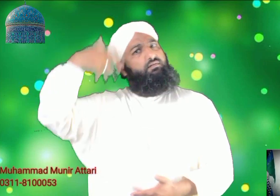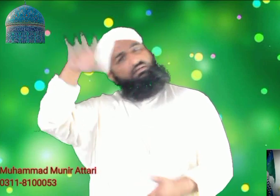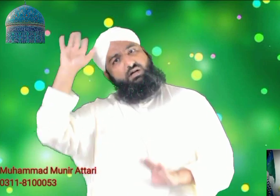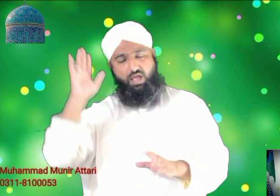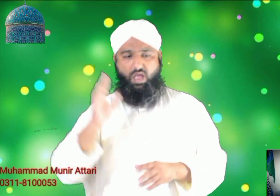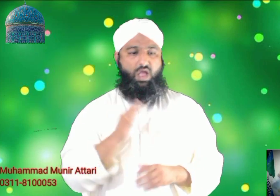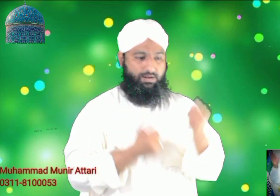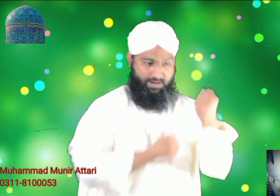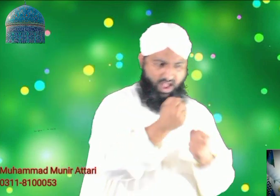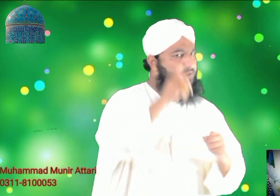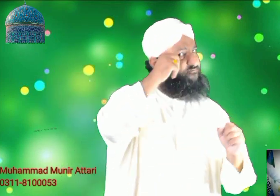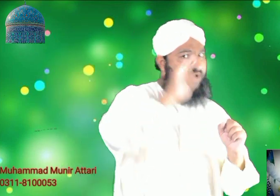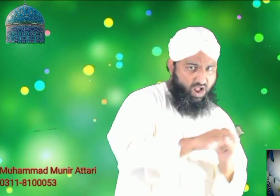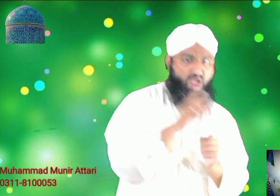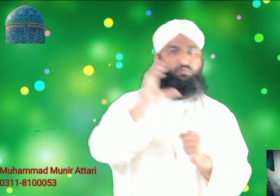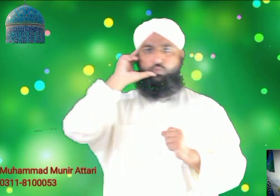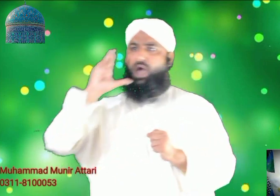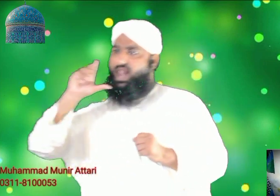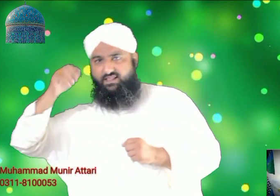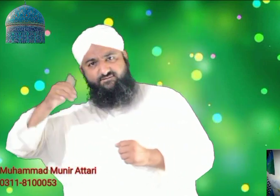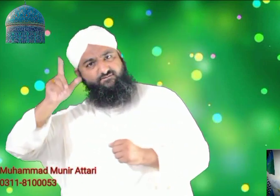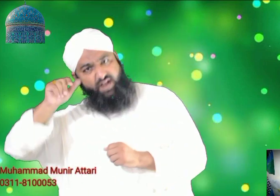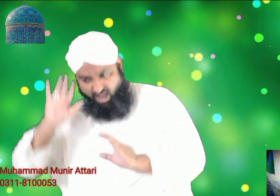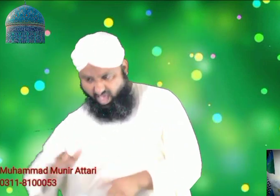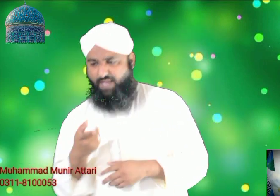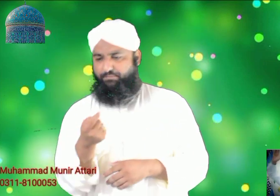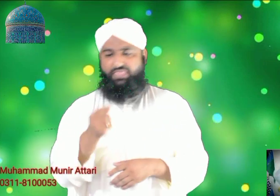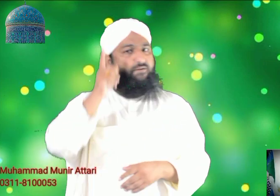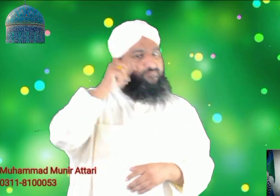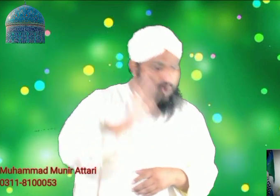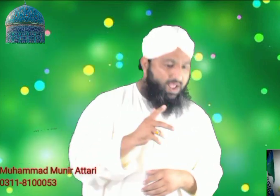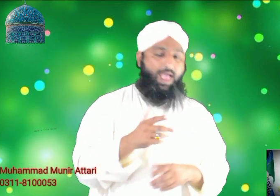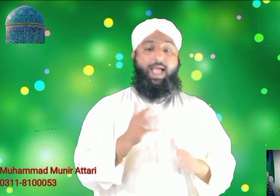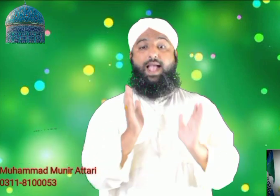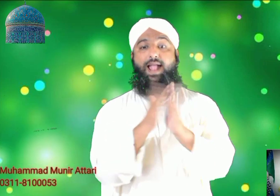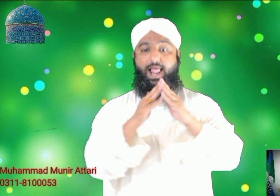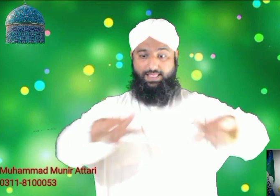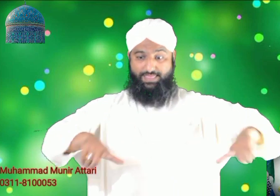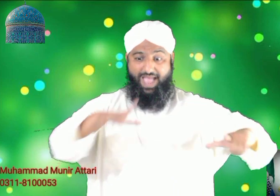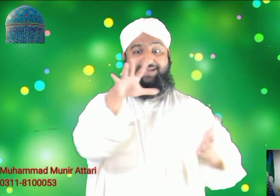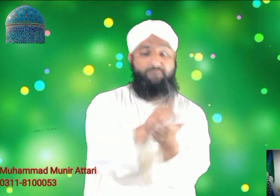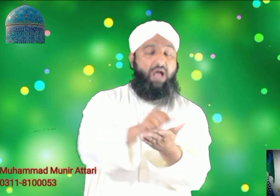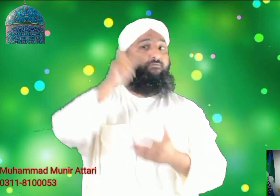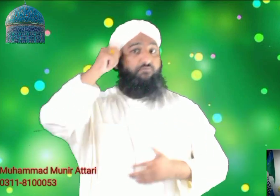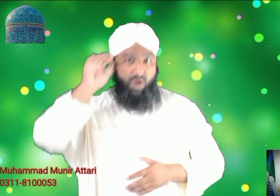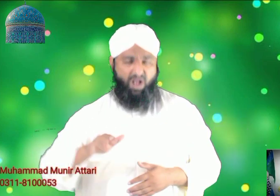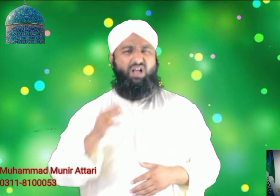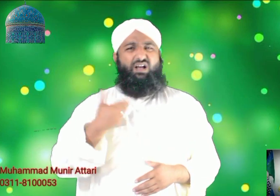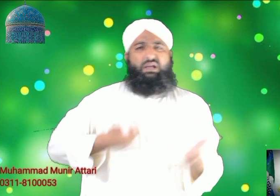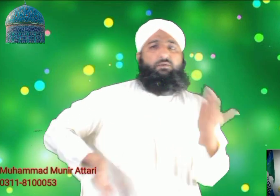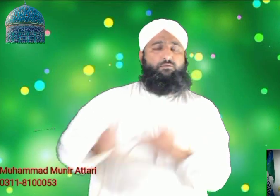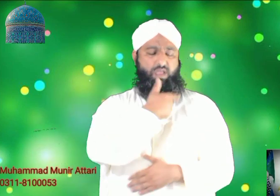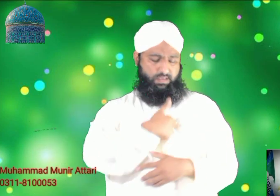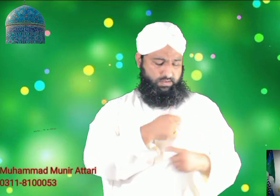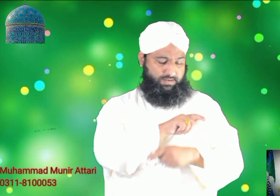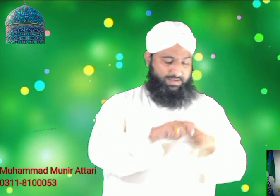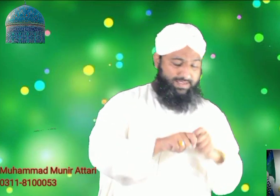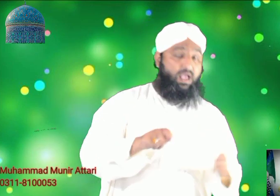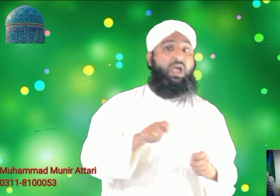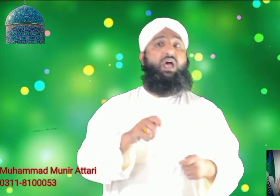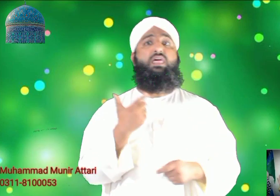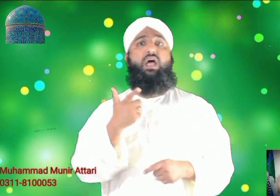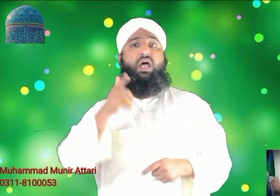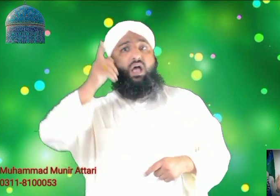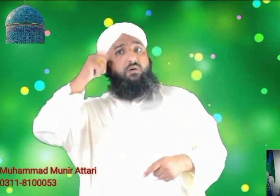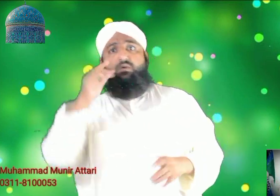ہے، موبائل کی فکر ہے، پیسوں کی فکر ہے، پلاٹ کی فکر ہے، ایمان کی فکر کس کو ہے کہ یار ایمان کیسے سلامت رہے گا، یہ کیا چھن بھی